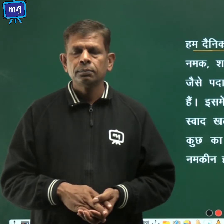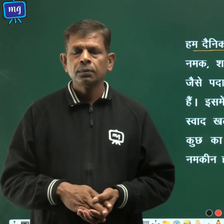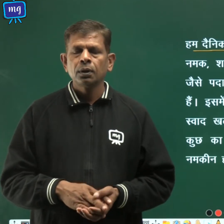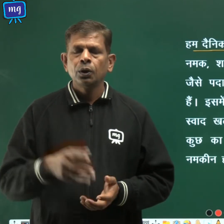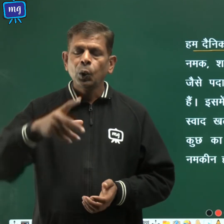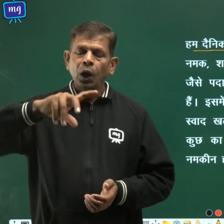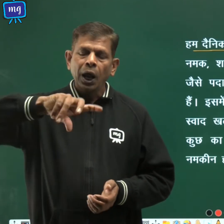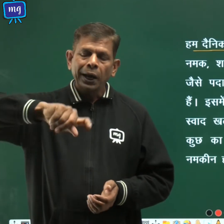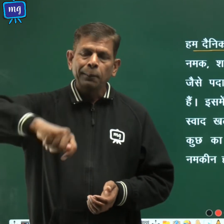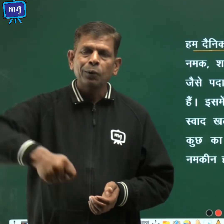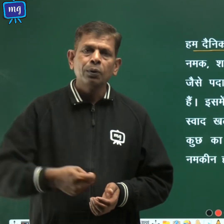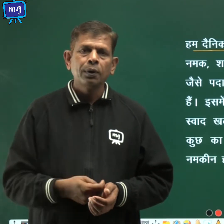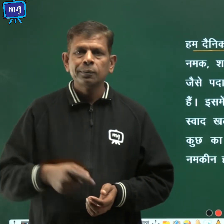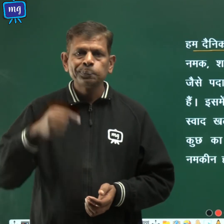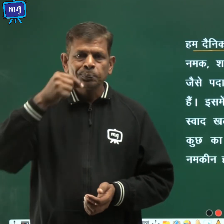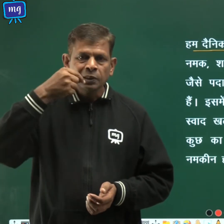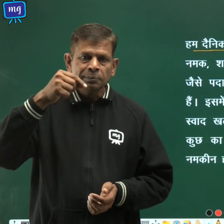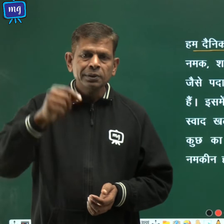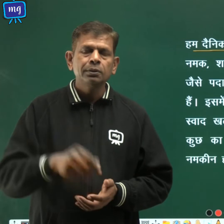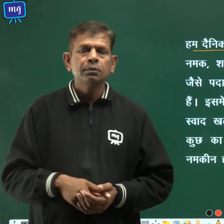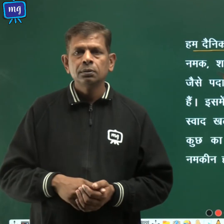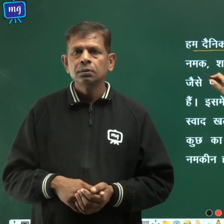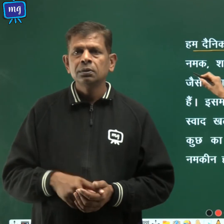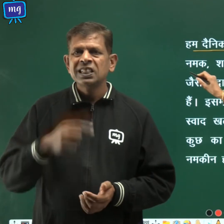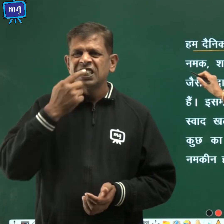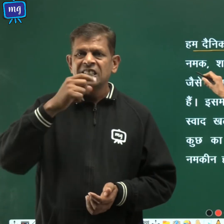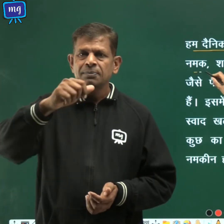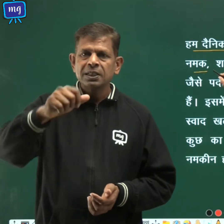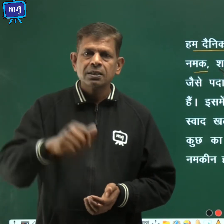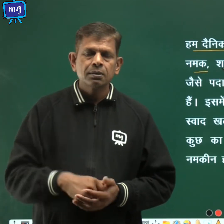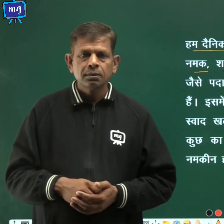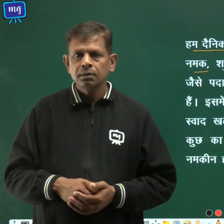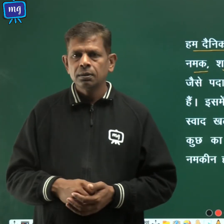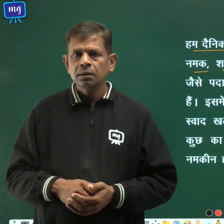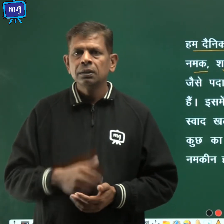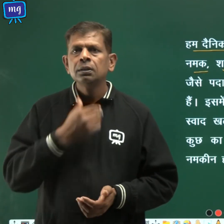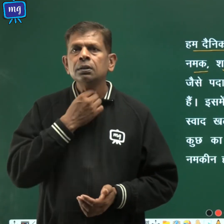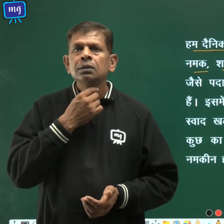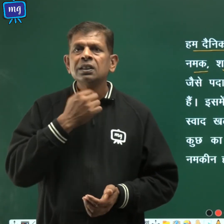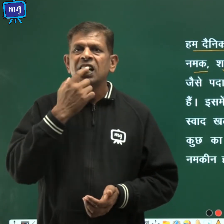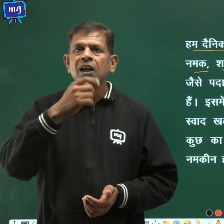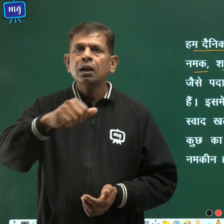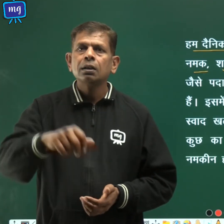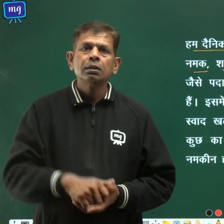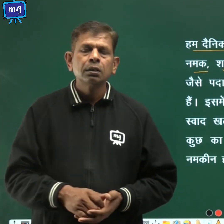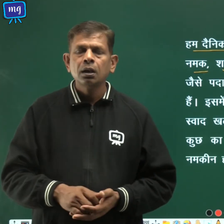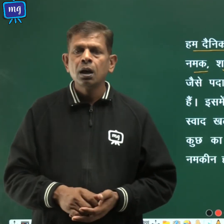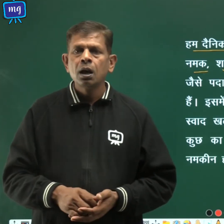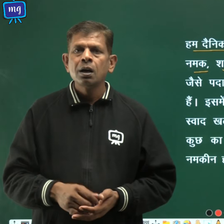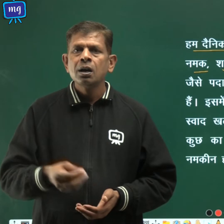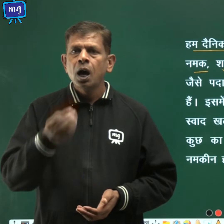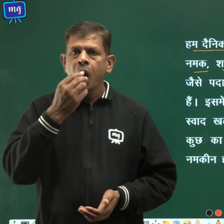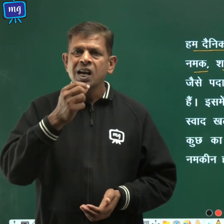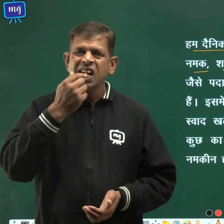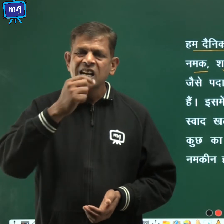नींबू, इमली, नमक, शक्कर, खाने का सोडा